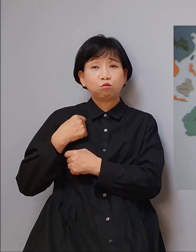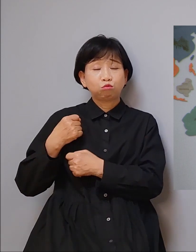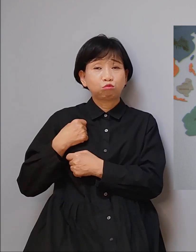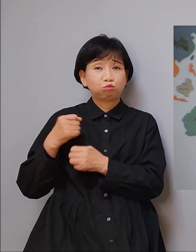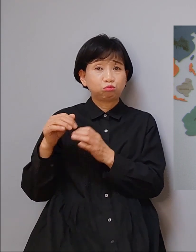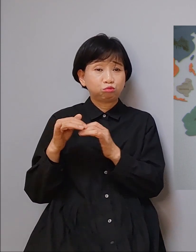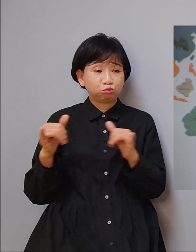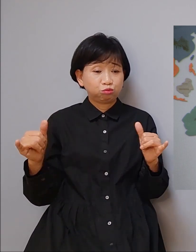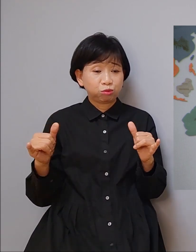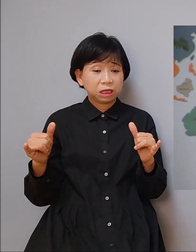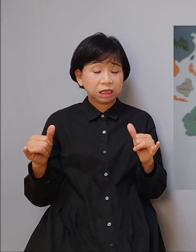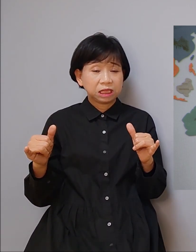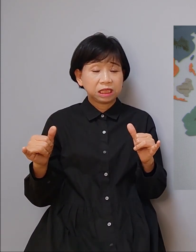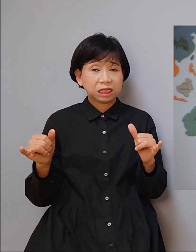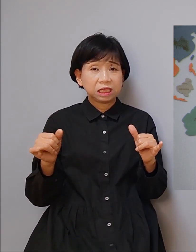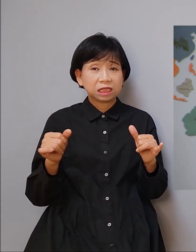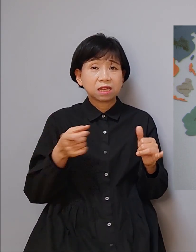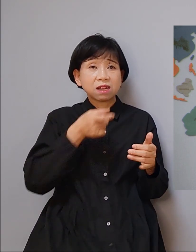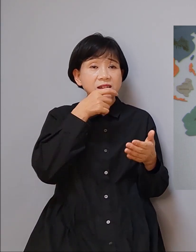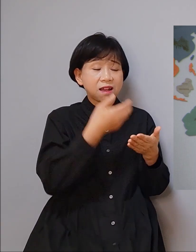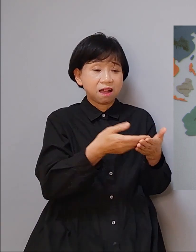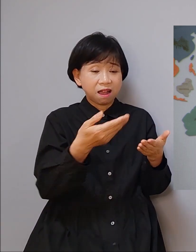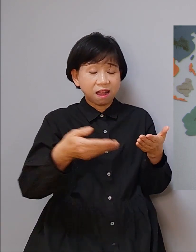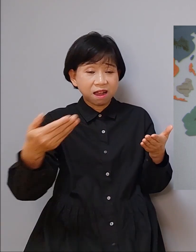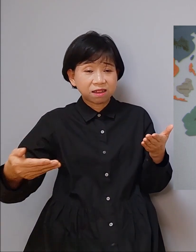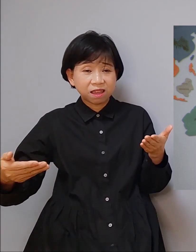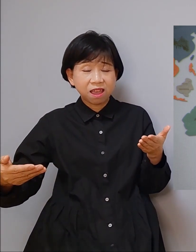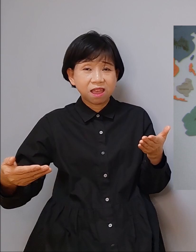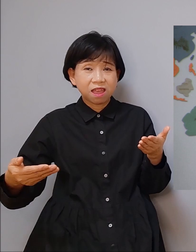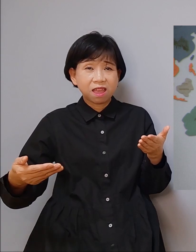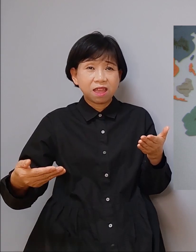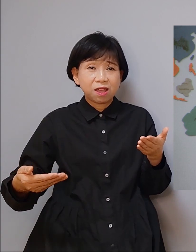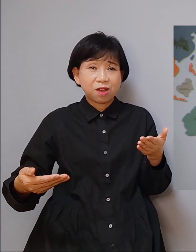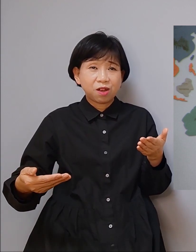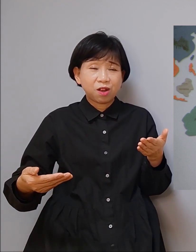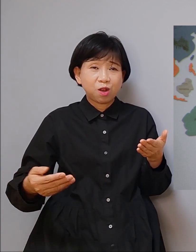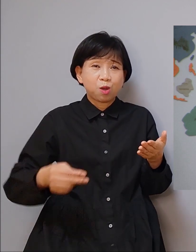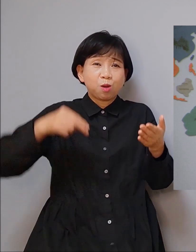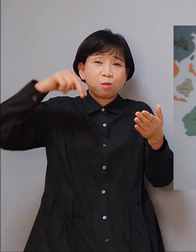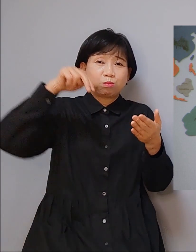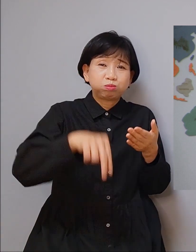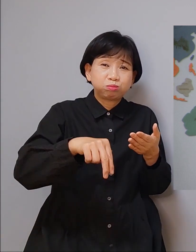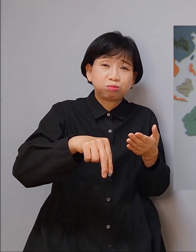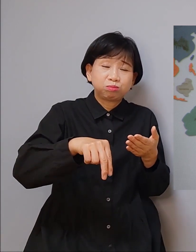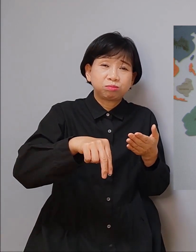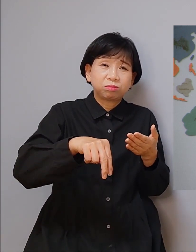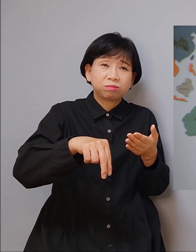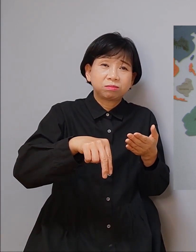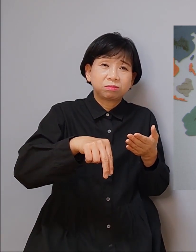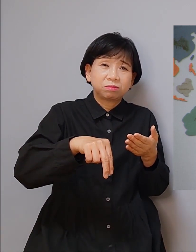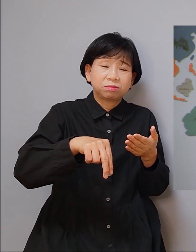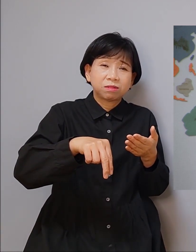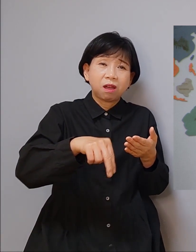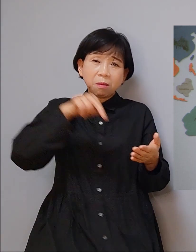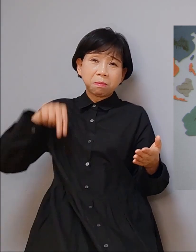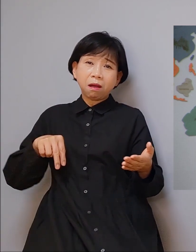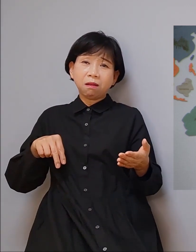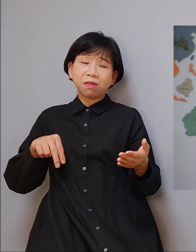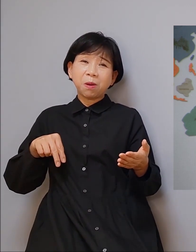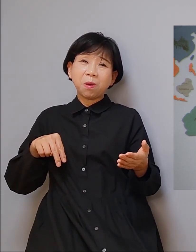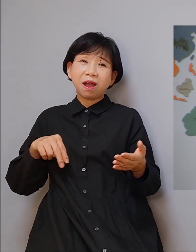군인들이 강 속으로 뛰어들었는데 뛰어들자마자 다시